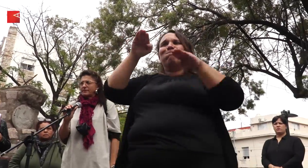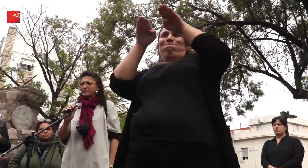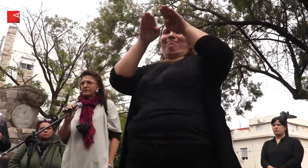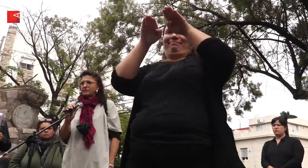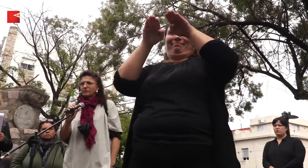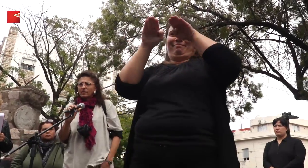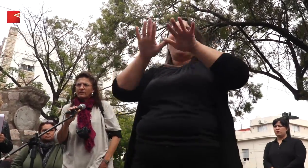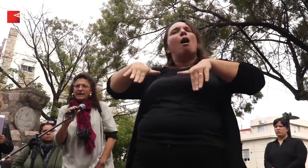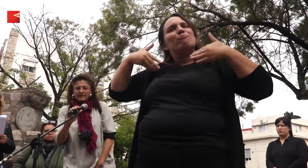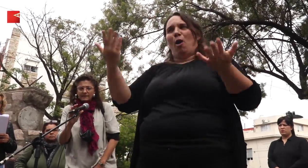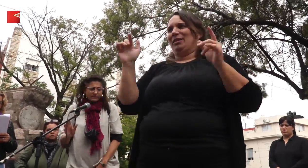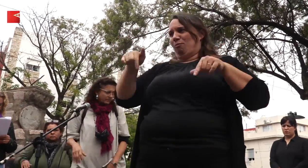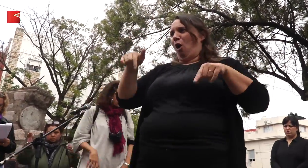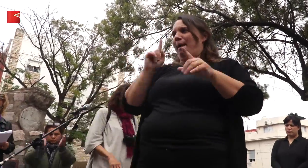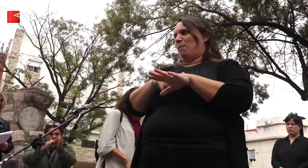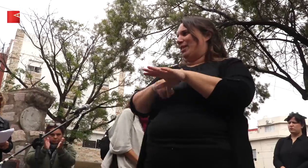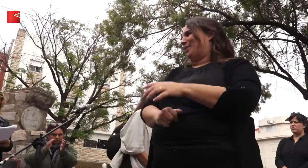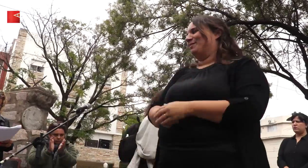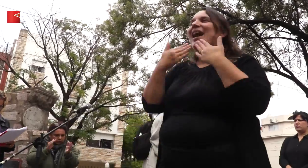oportunidad. Gracias.